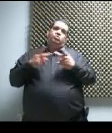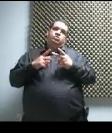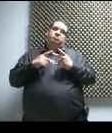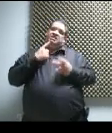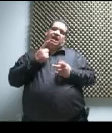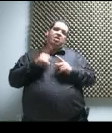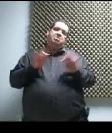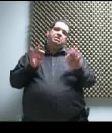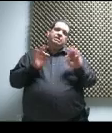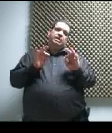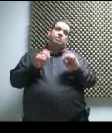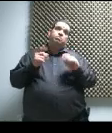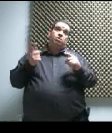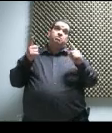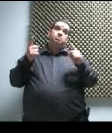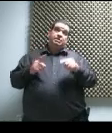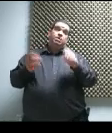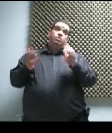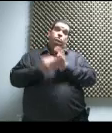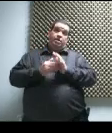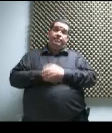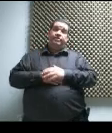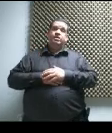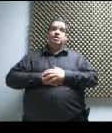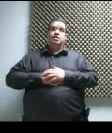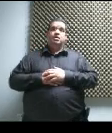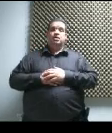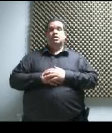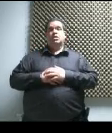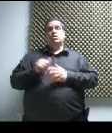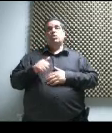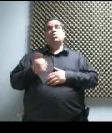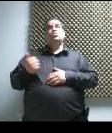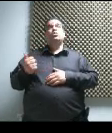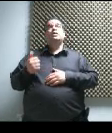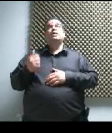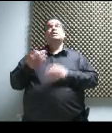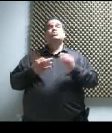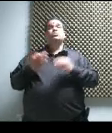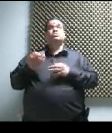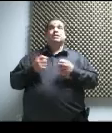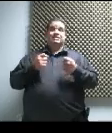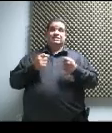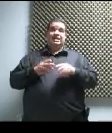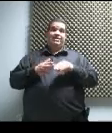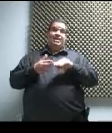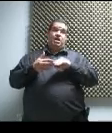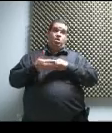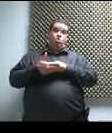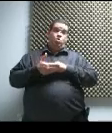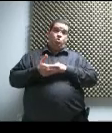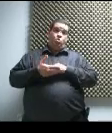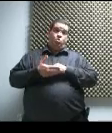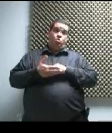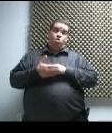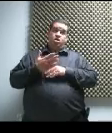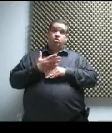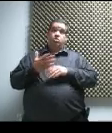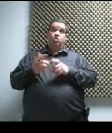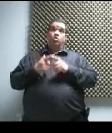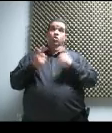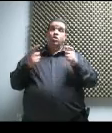la guardia, pero puede venir otro evento sísmico. Exacto. Lo otro viene siendo que si estás cerca de la costa. Si estás cerca de la costa, un evento grande